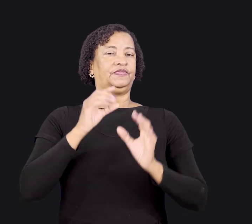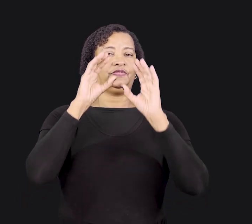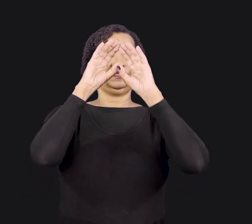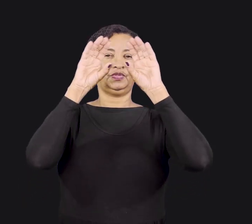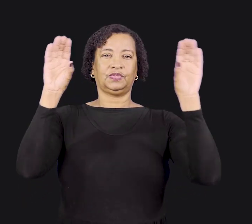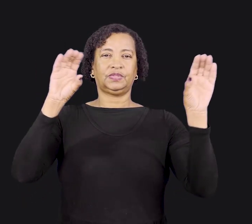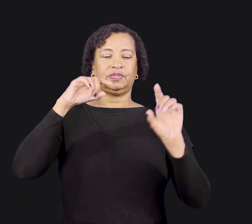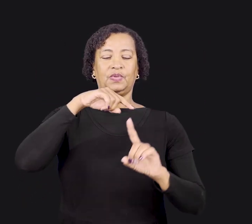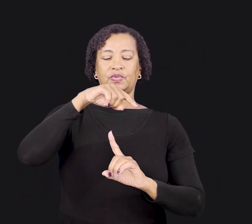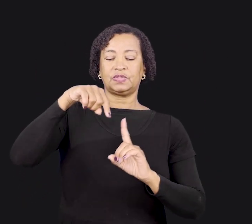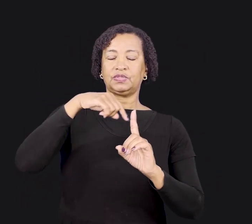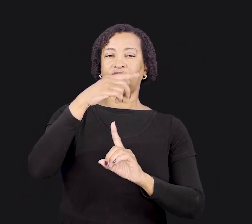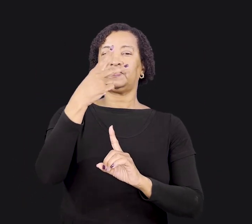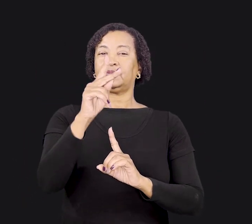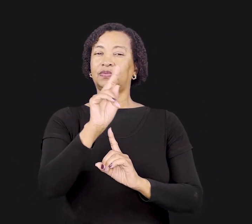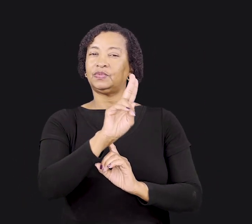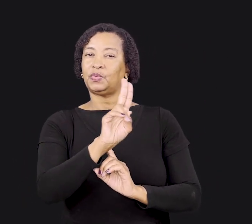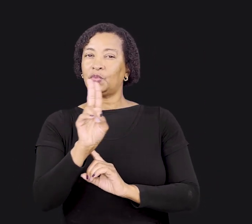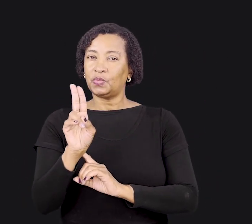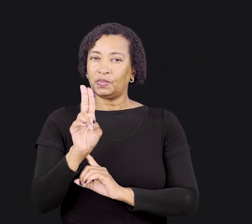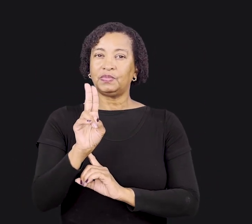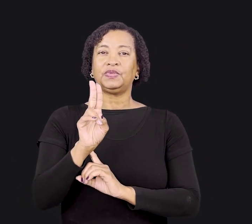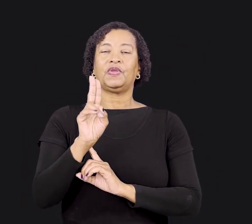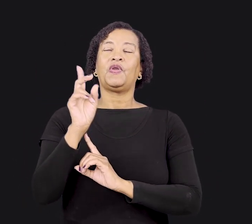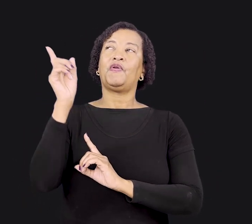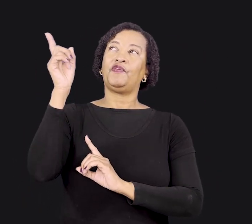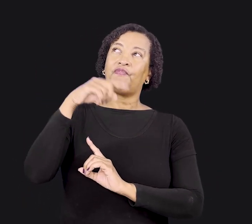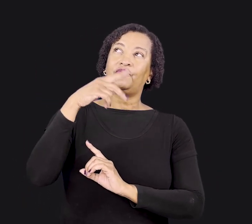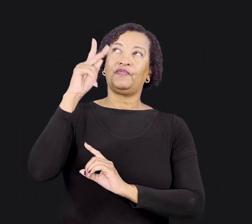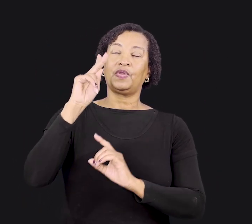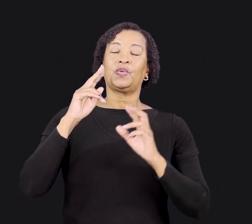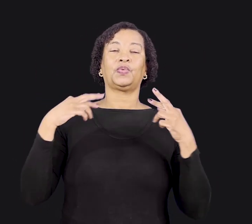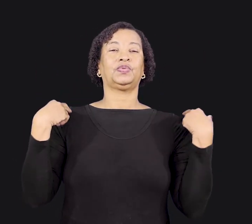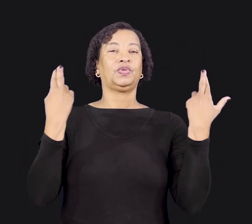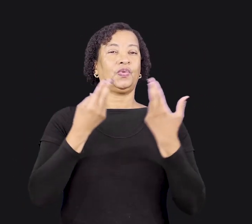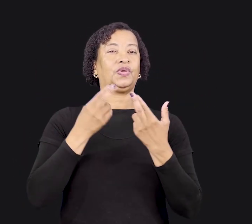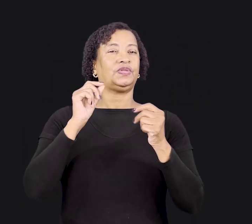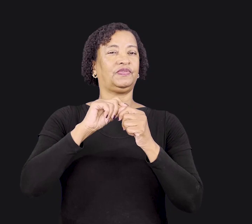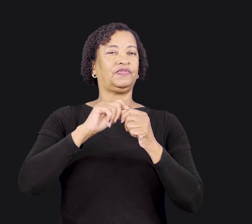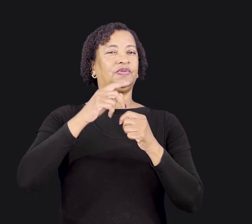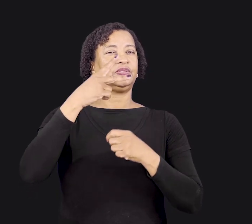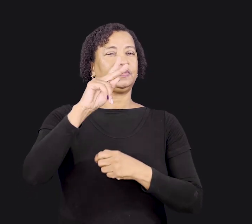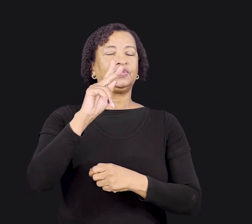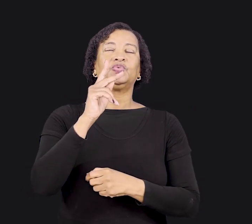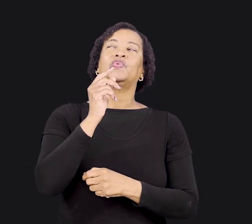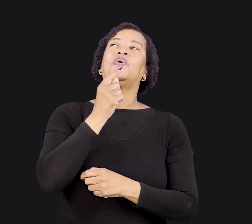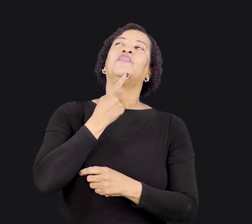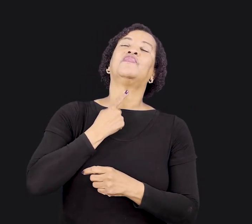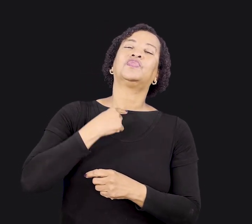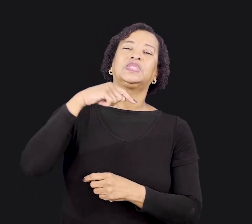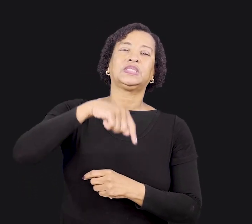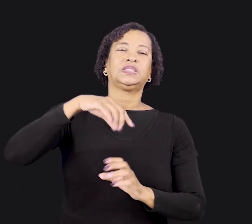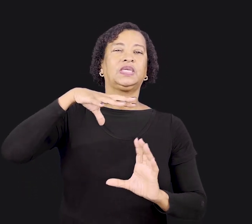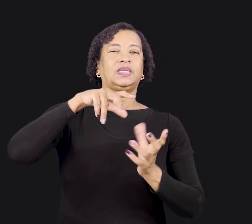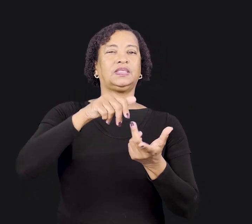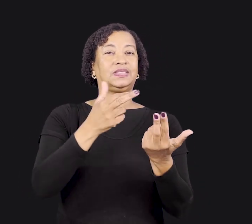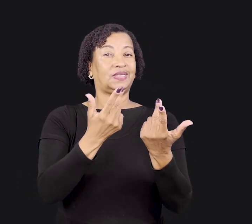céus, santificado seja o teu nome. Venha o teu reino, seja feita a tua vontade, assim na terra como no